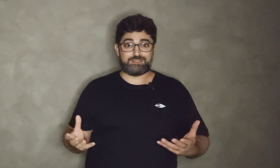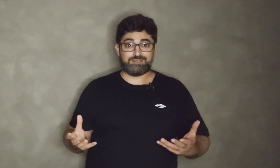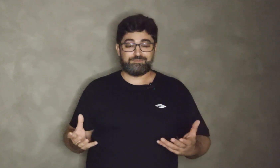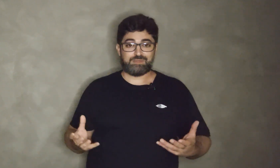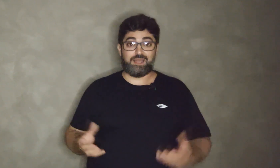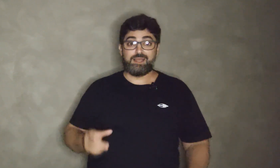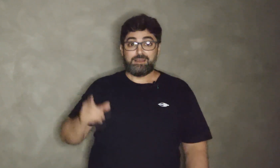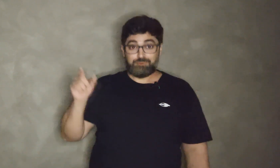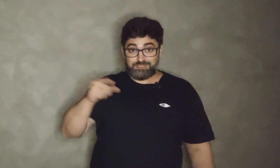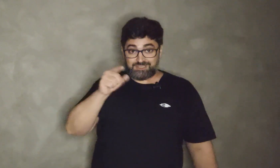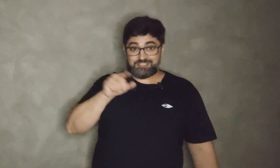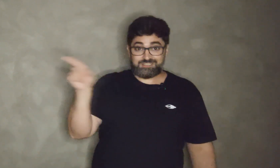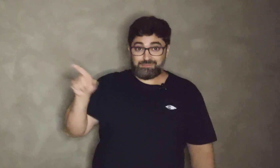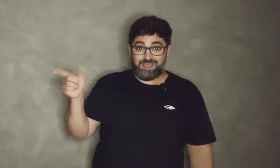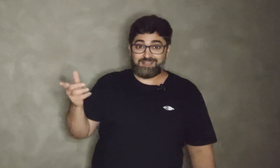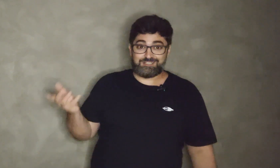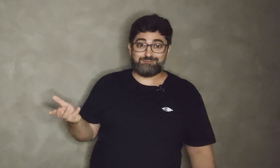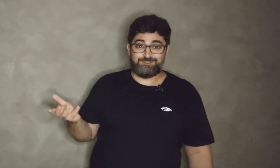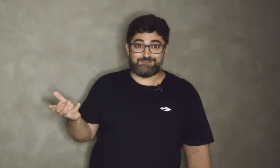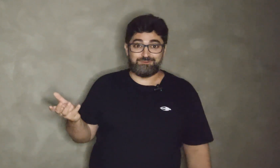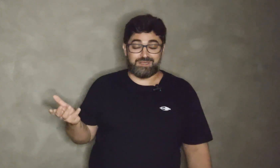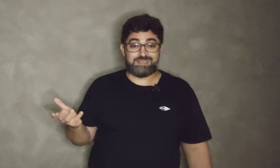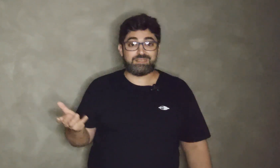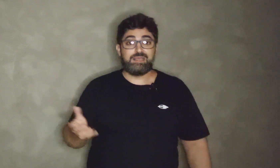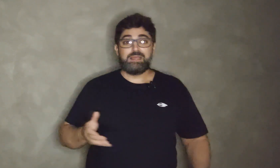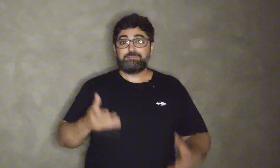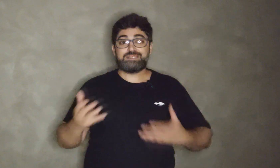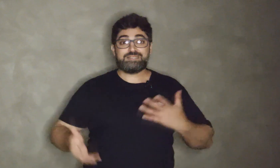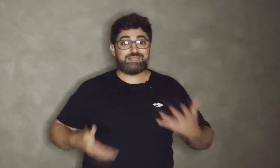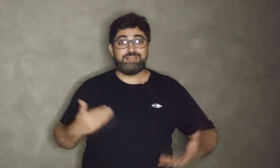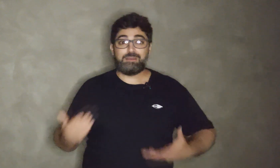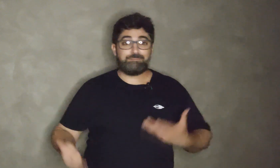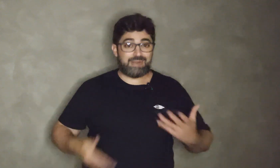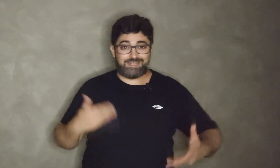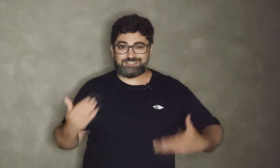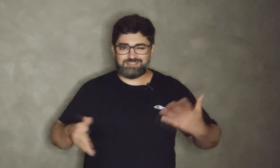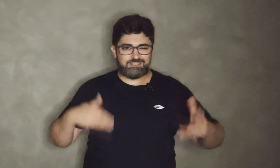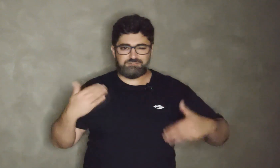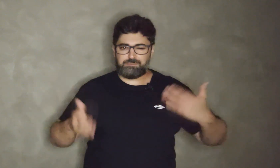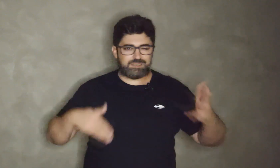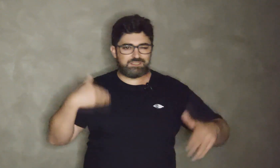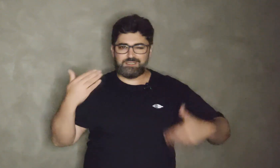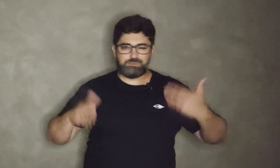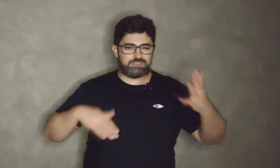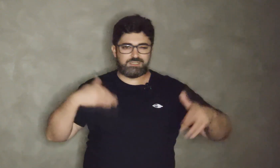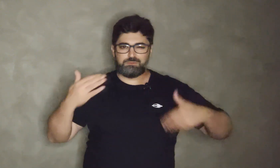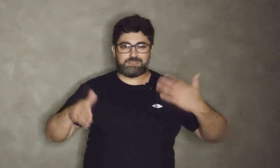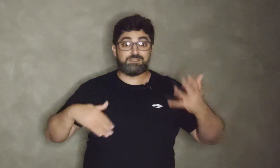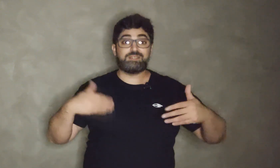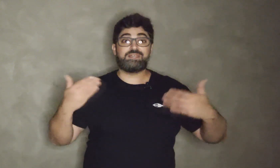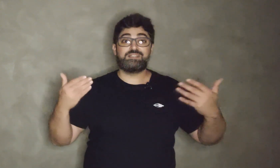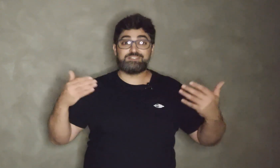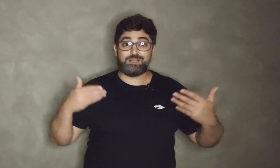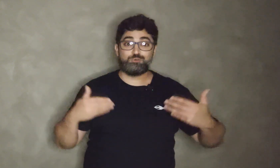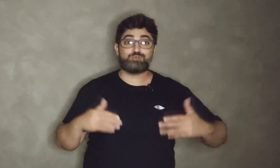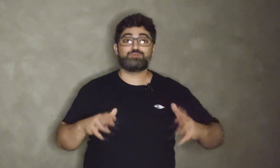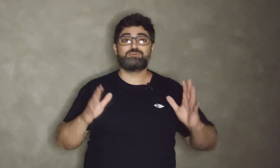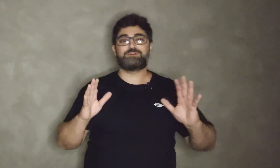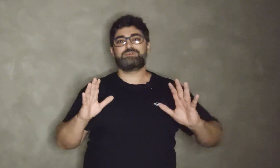nossa, tá? Por isso que a gente também acha difícil, beleza? Mas é treino, é prática, gente. Vai praticando, praticando, praticando, até que a gente se acostuma com